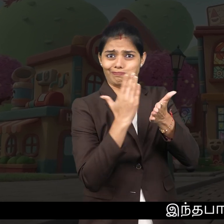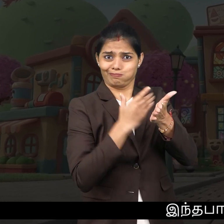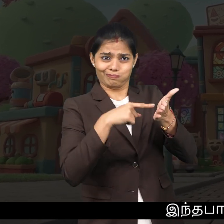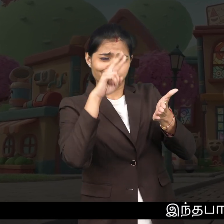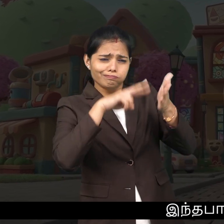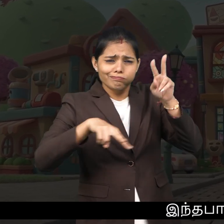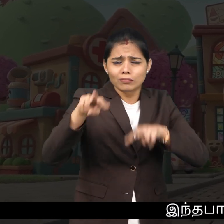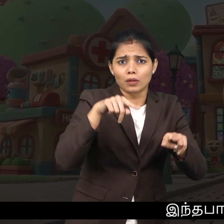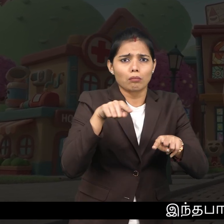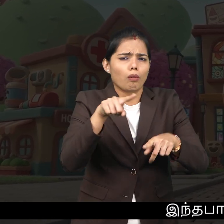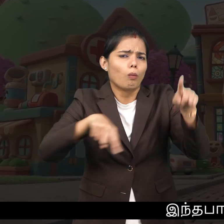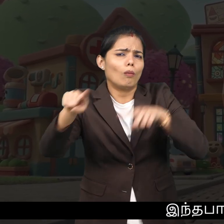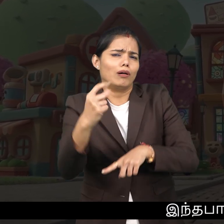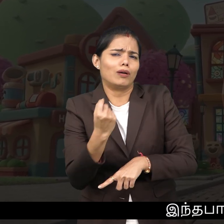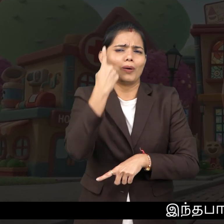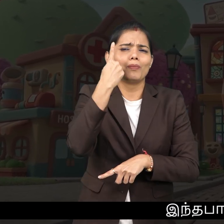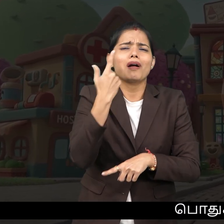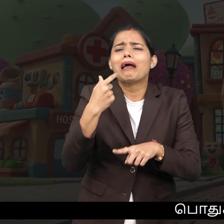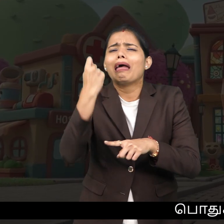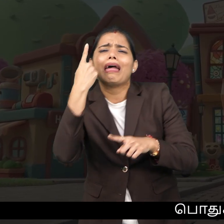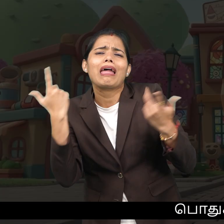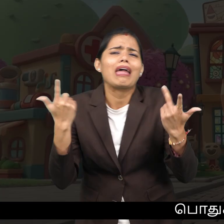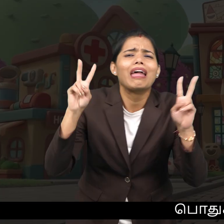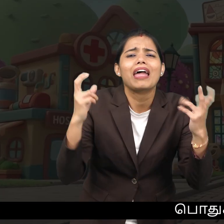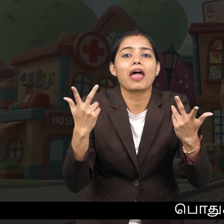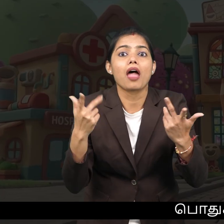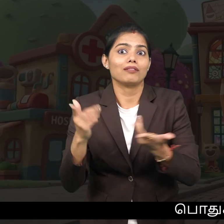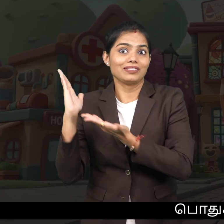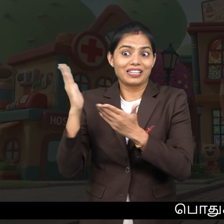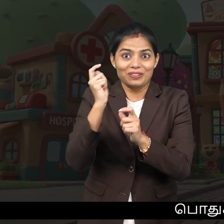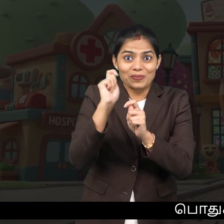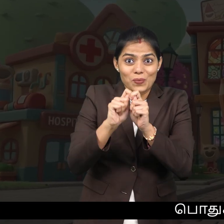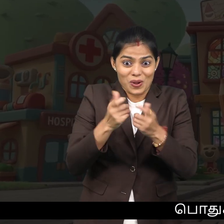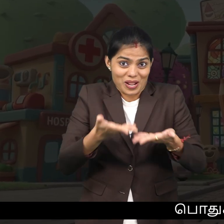இந்த பாடம் முடிந்ததும் நீங்கள் பொது சேவைகள் என்பவை